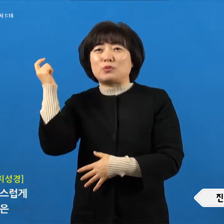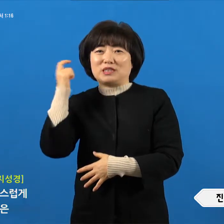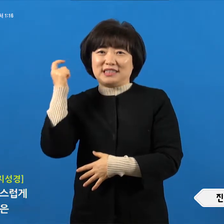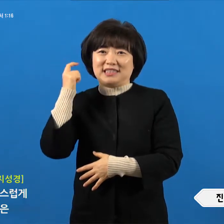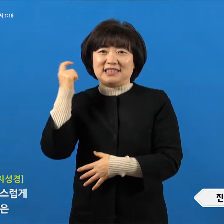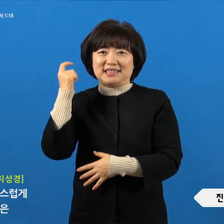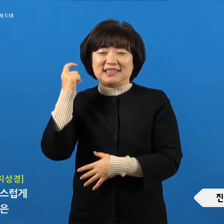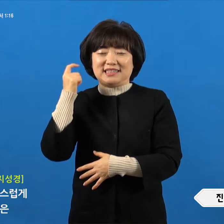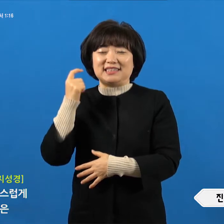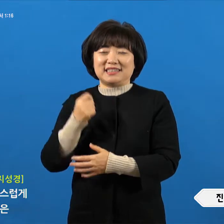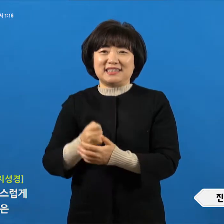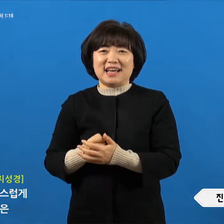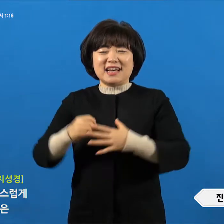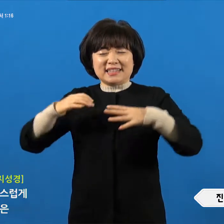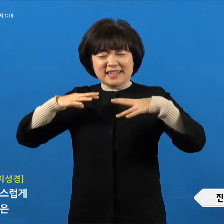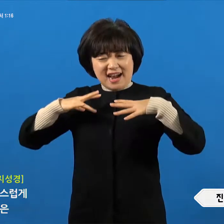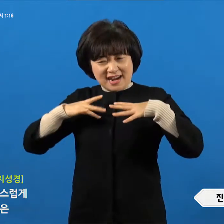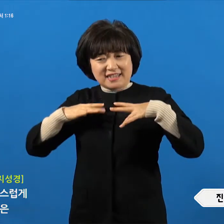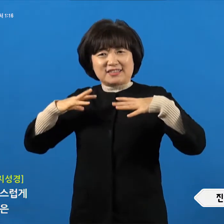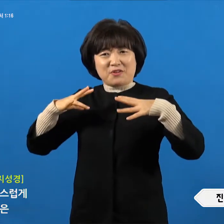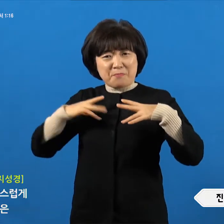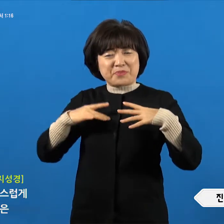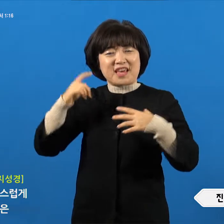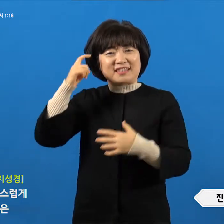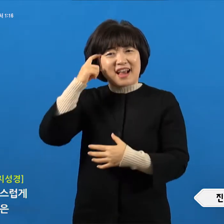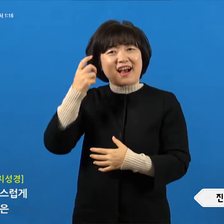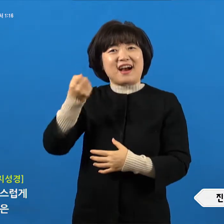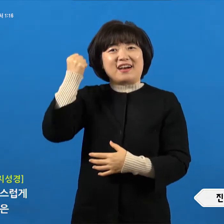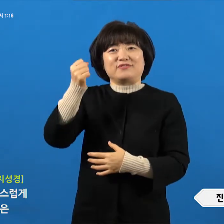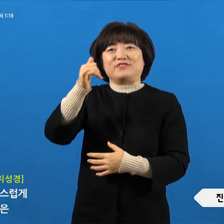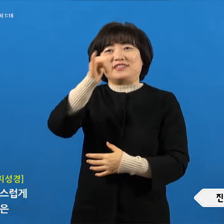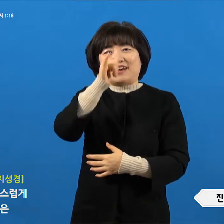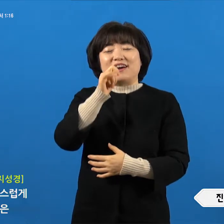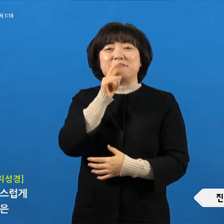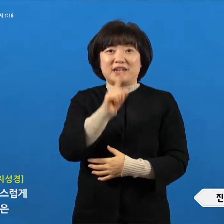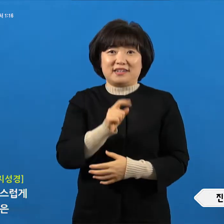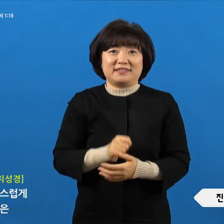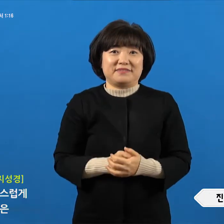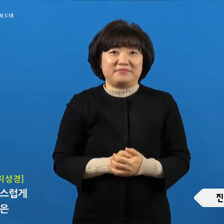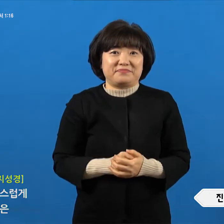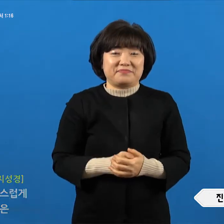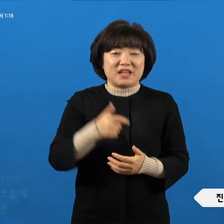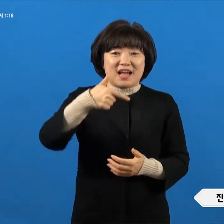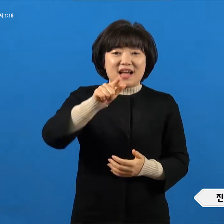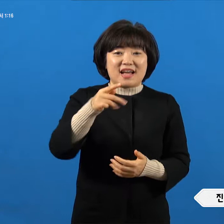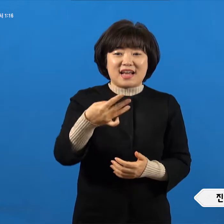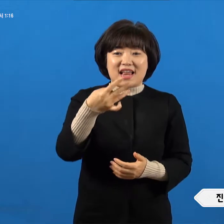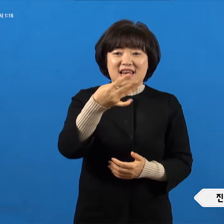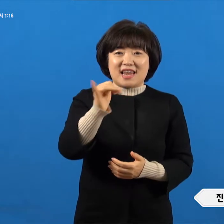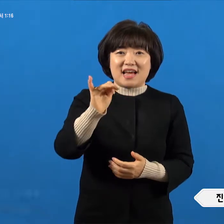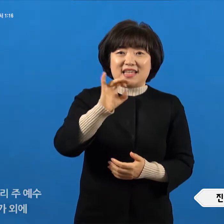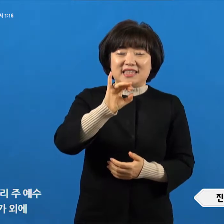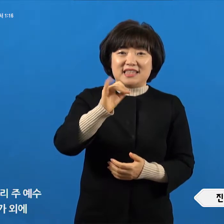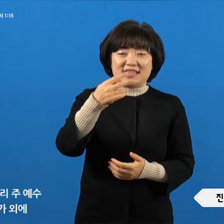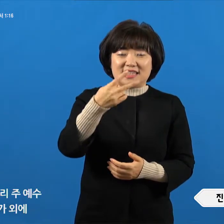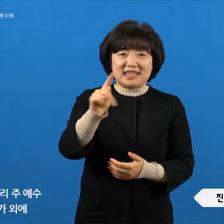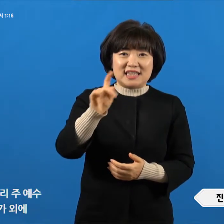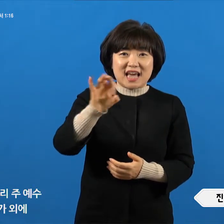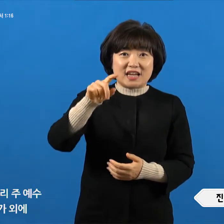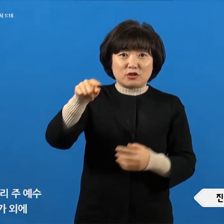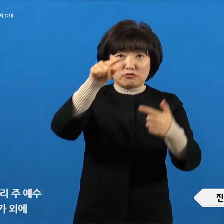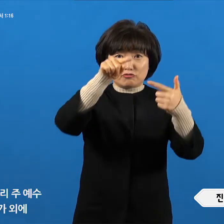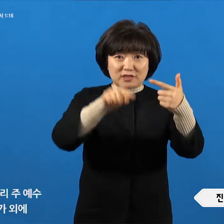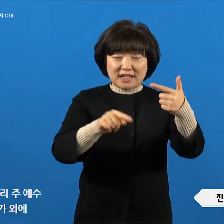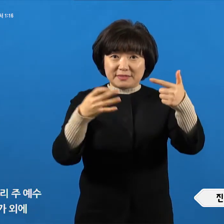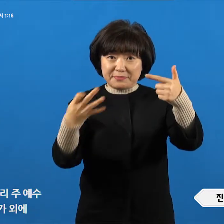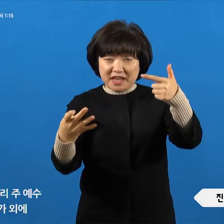소식이라고, 자랑스럽게 여긴다라고 사도 바울은 고백합니다. 갈라디아서 6장 14절은 말씀합니다. 내게는 우리 주